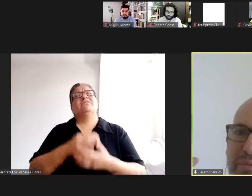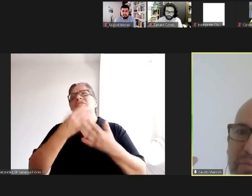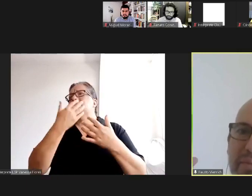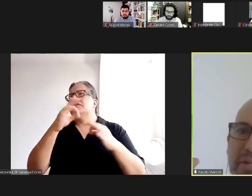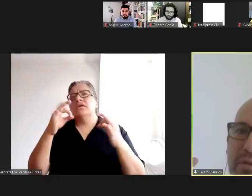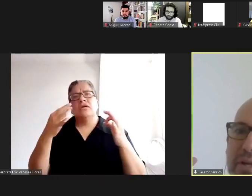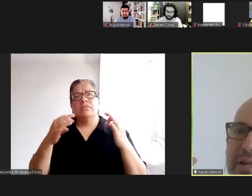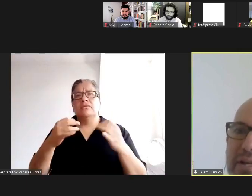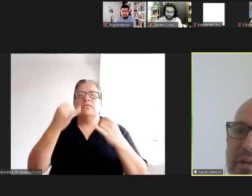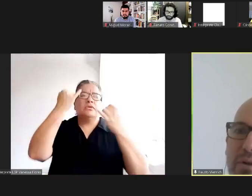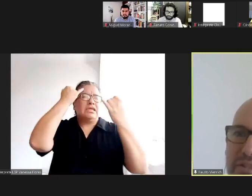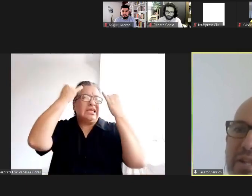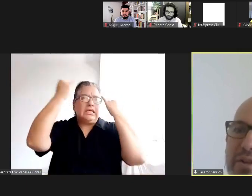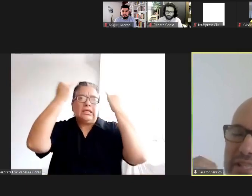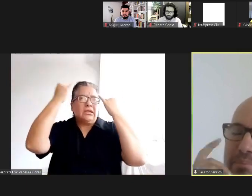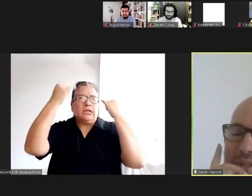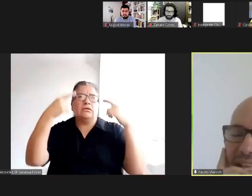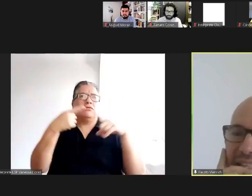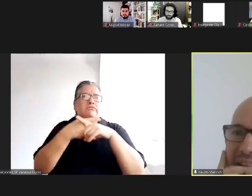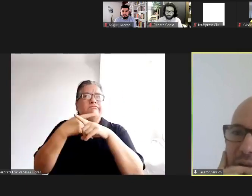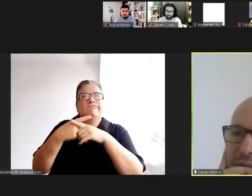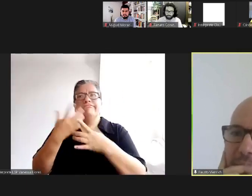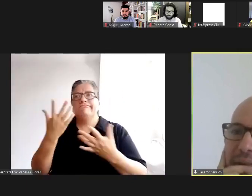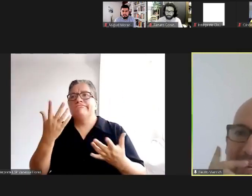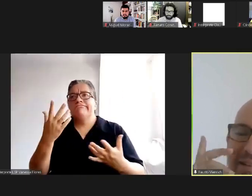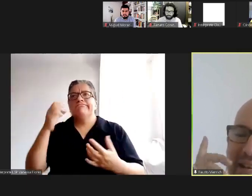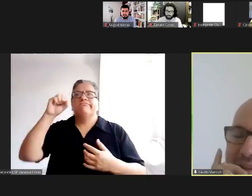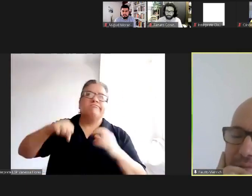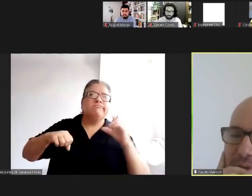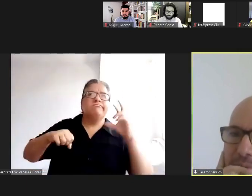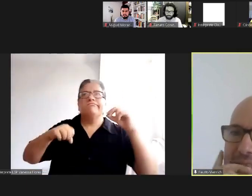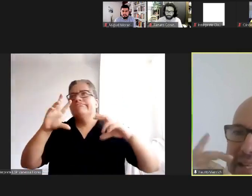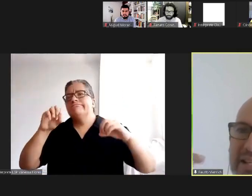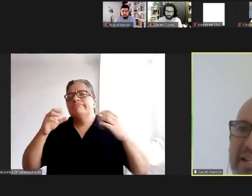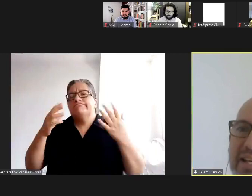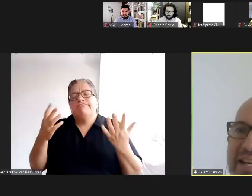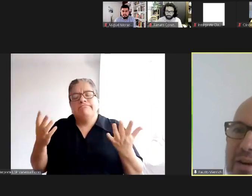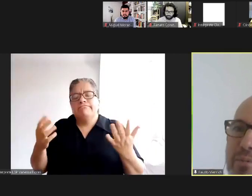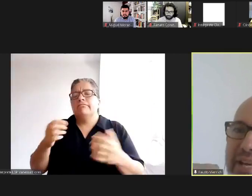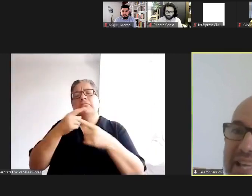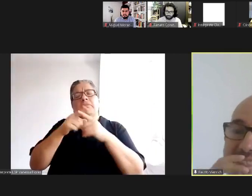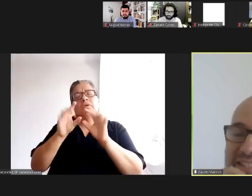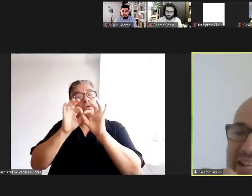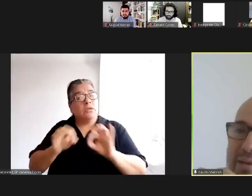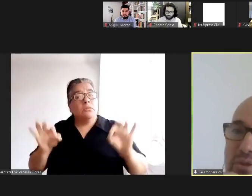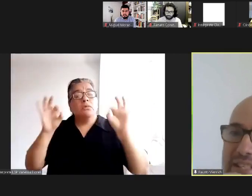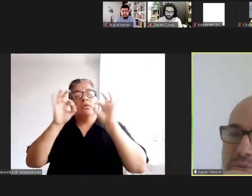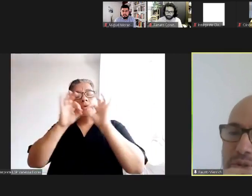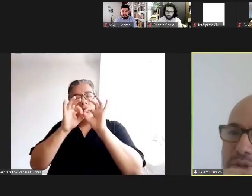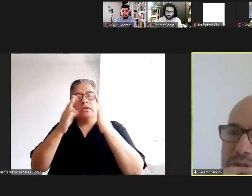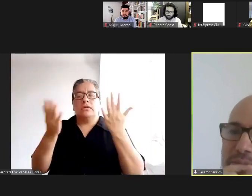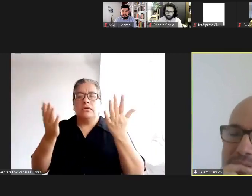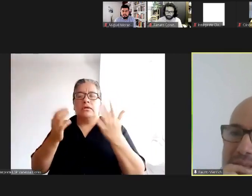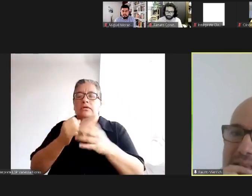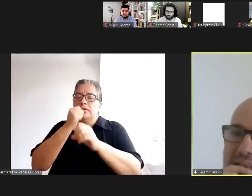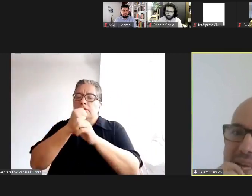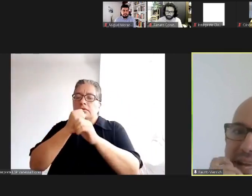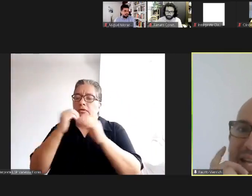pero considero que es importante ver la forma de crear convergencias en ambos asuntos,